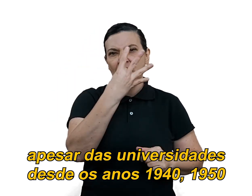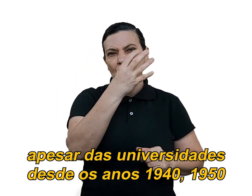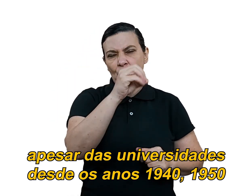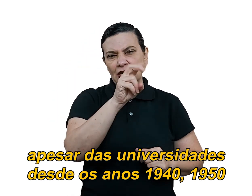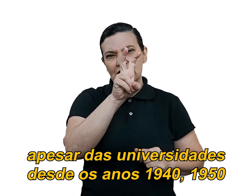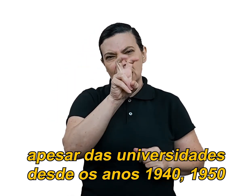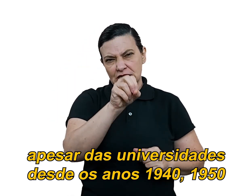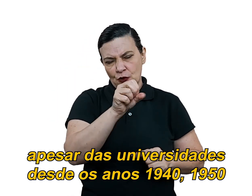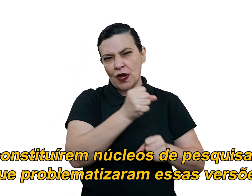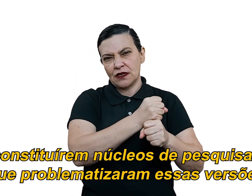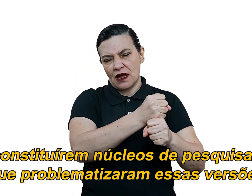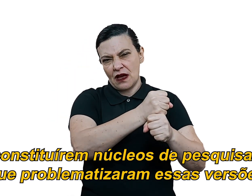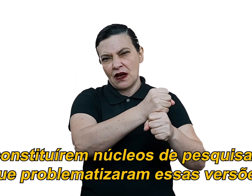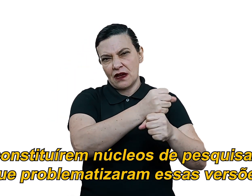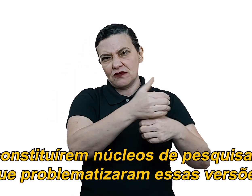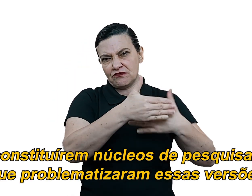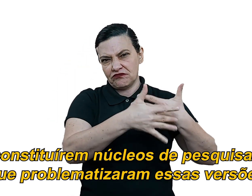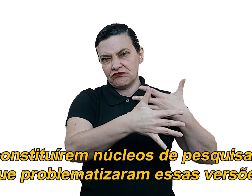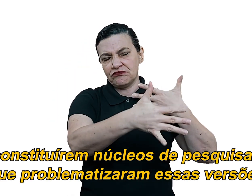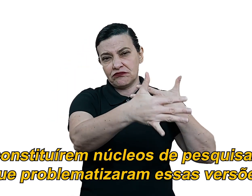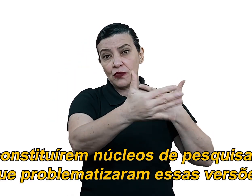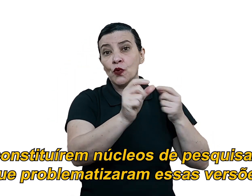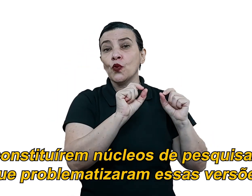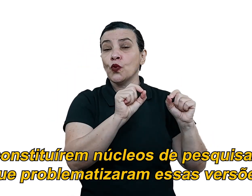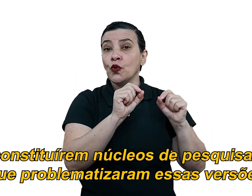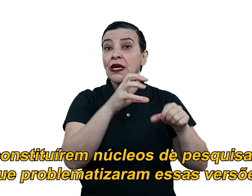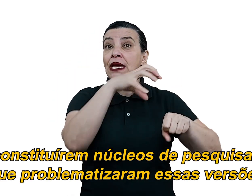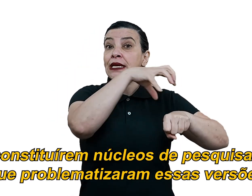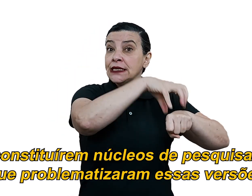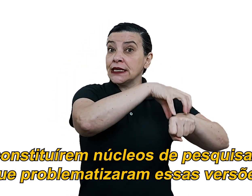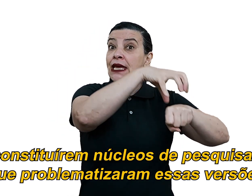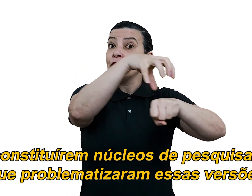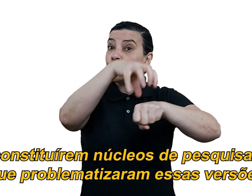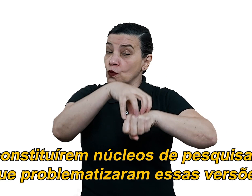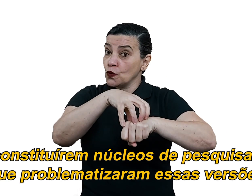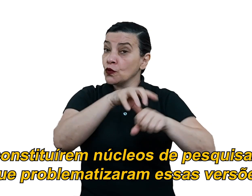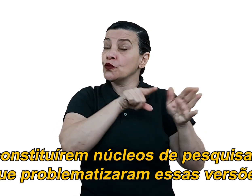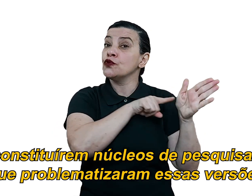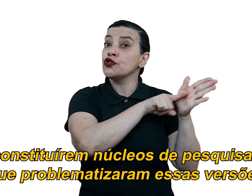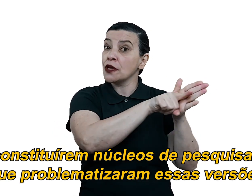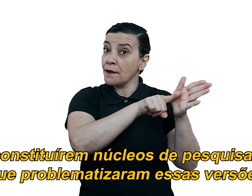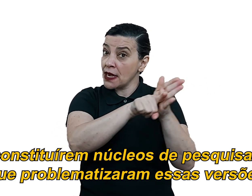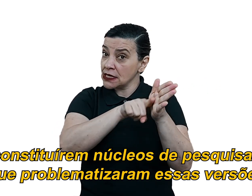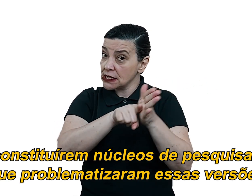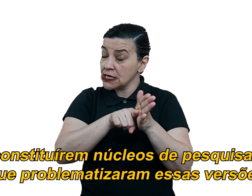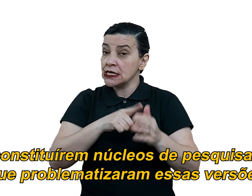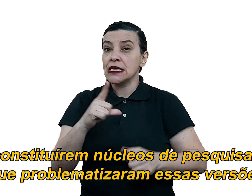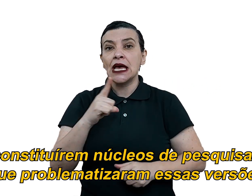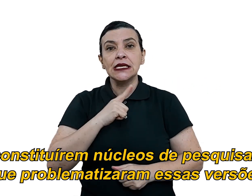anos 40, 50, constituírem núcleos de pesquisa que